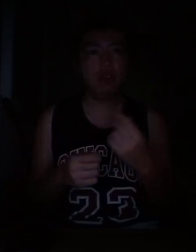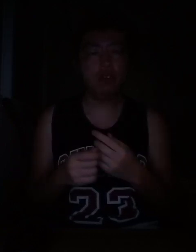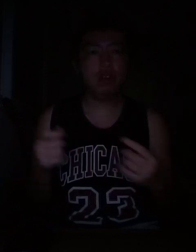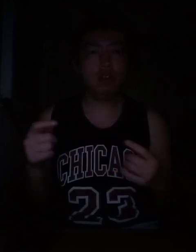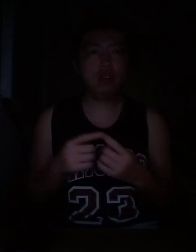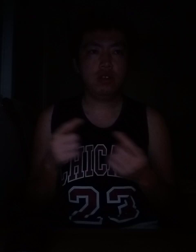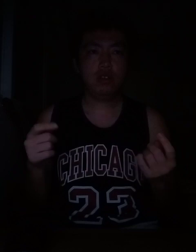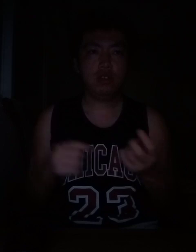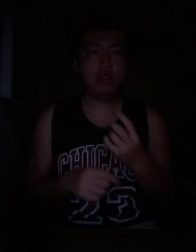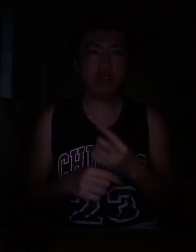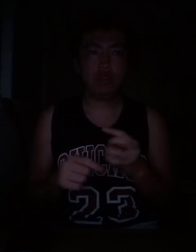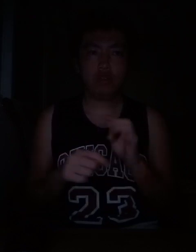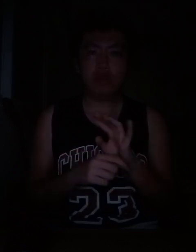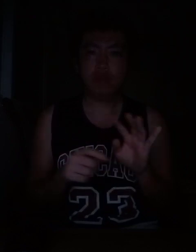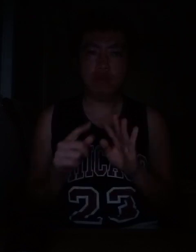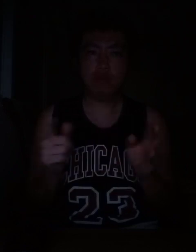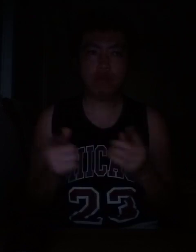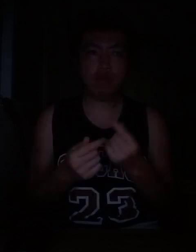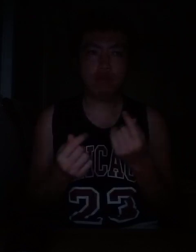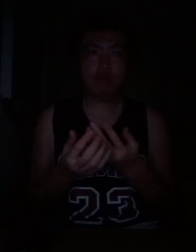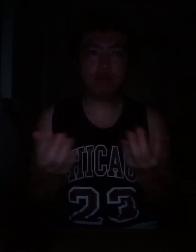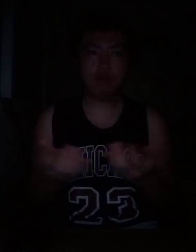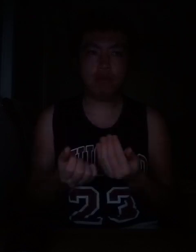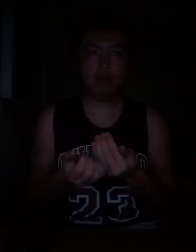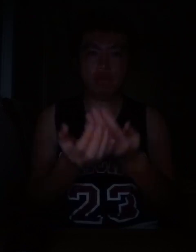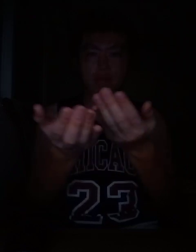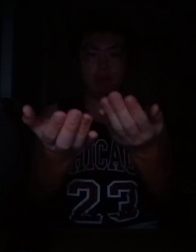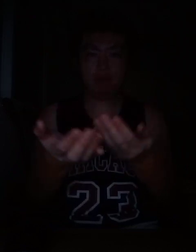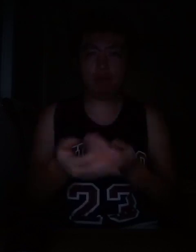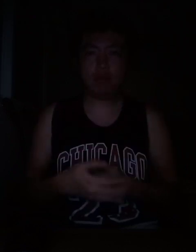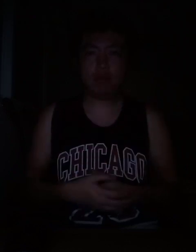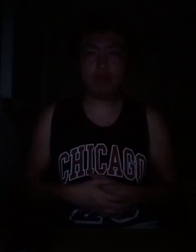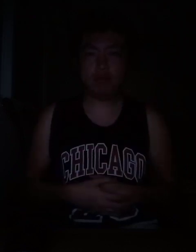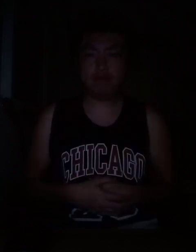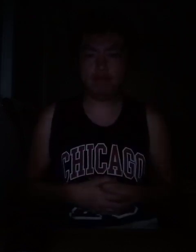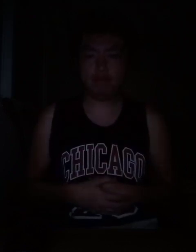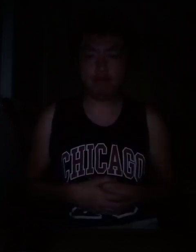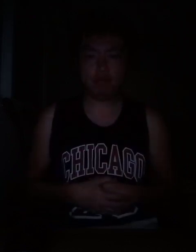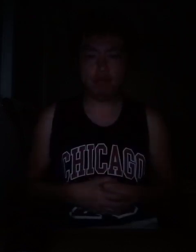수영인 명부를 통해 확인됐습니다. 홍수연 기자가 보도합니다.